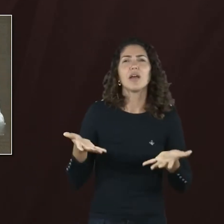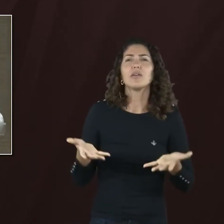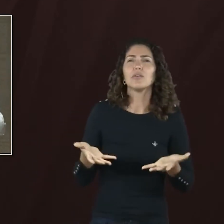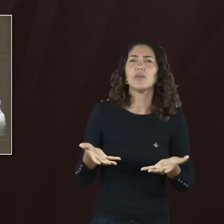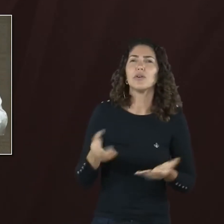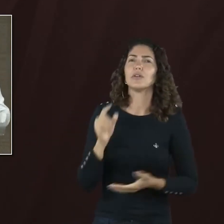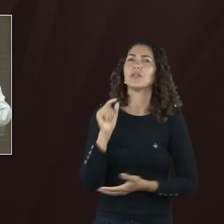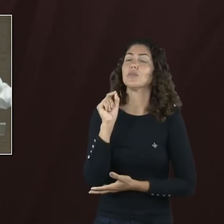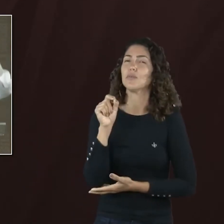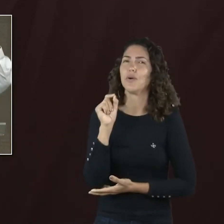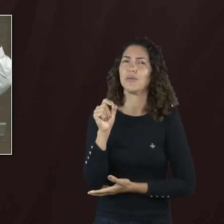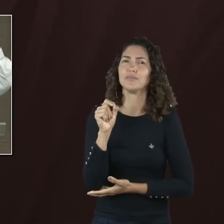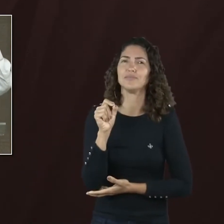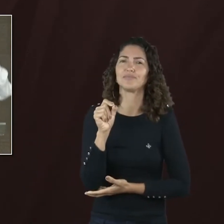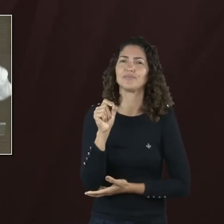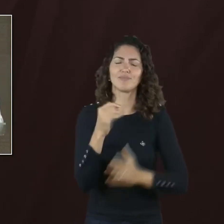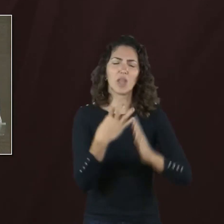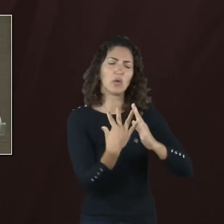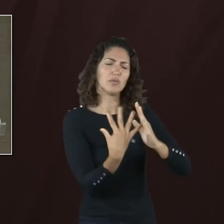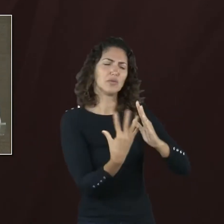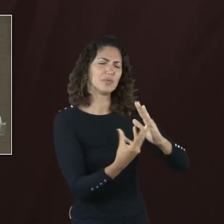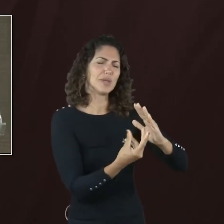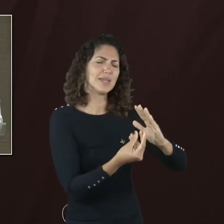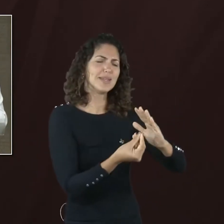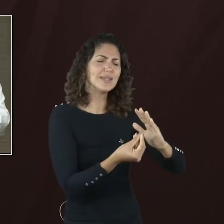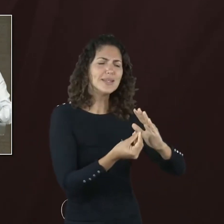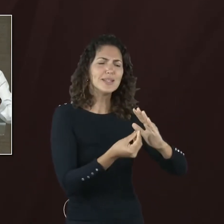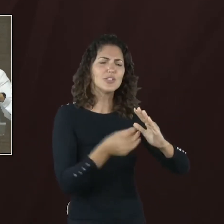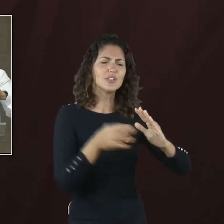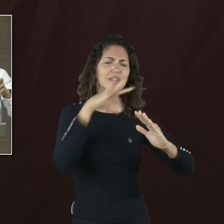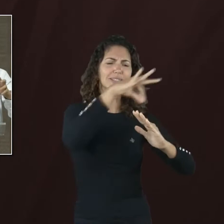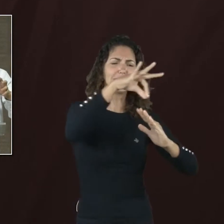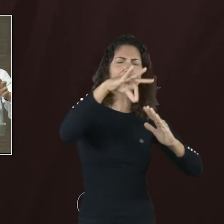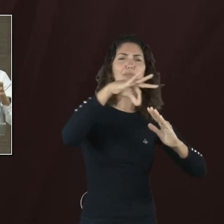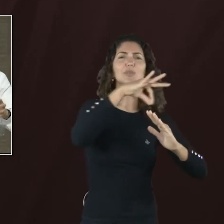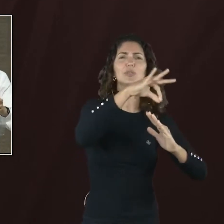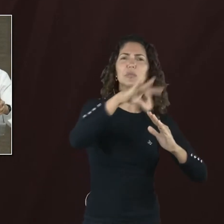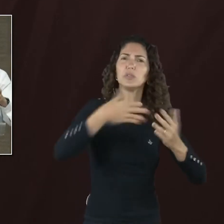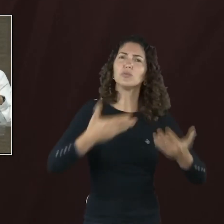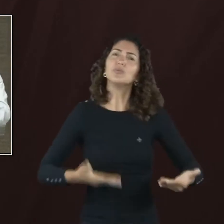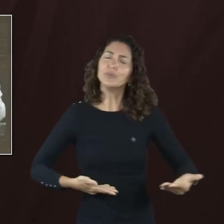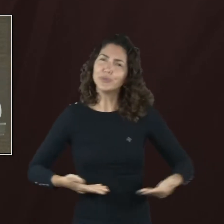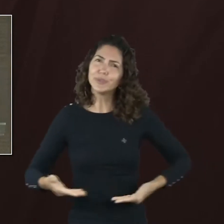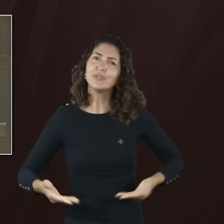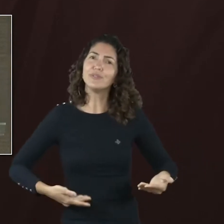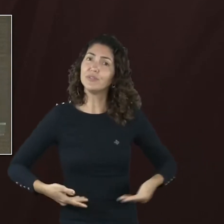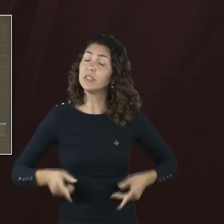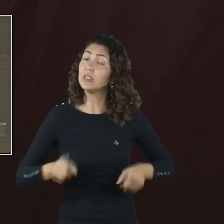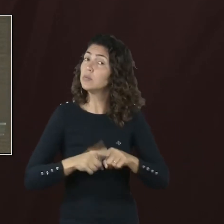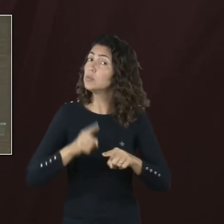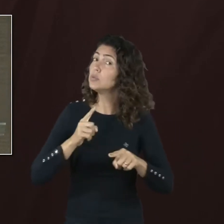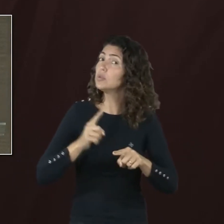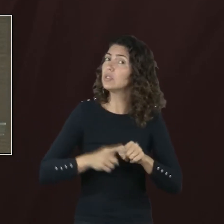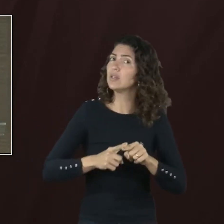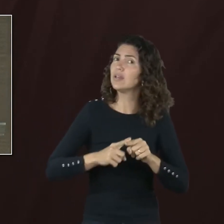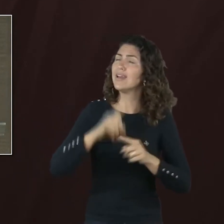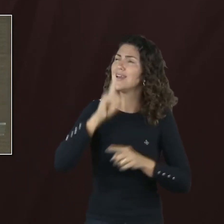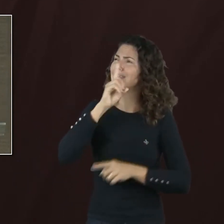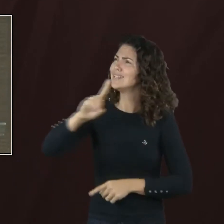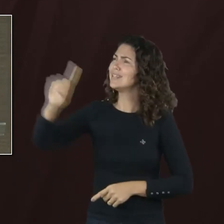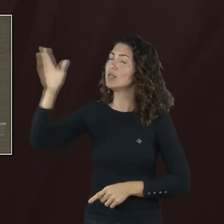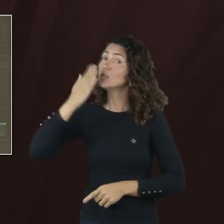do Espírito, que recebeu o Espírito Santo como a promessa do Pai. Irmãos, assim nós vamos